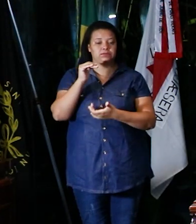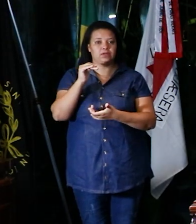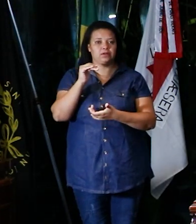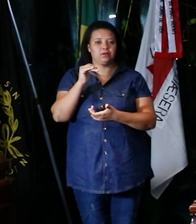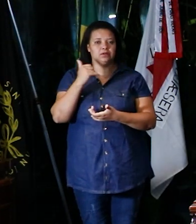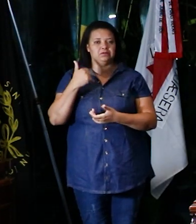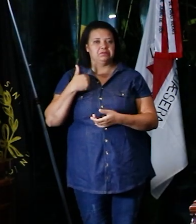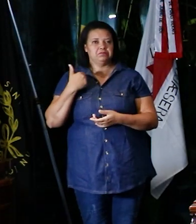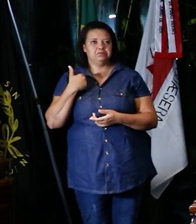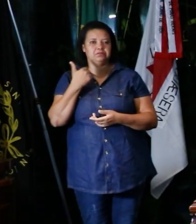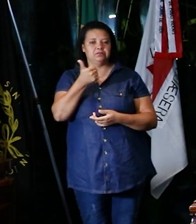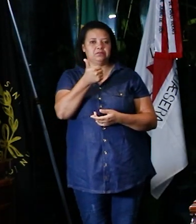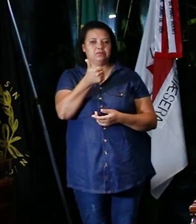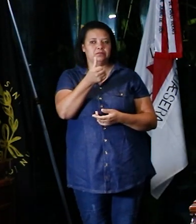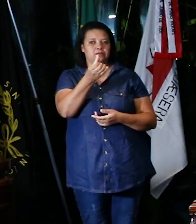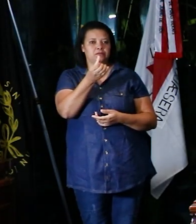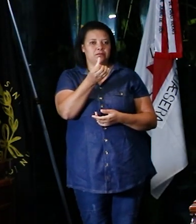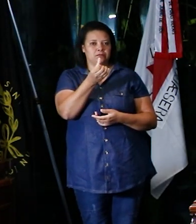16 anos.